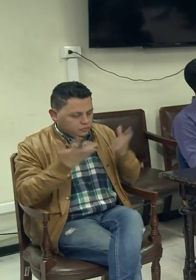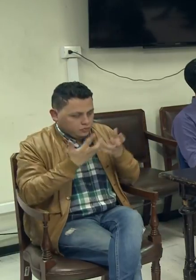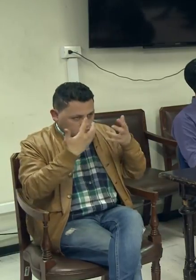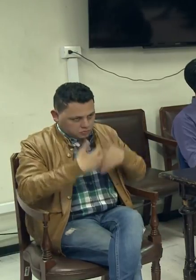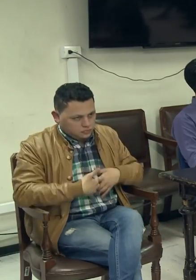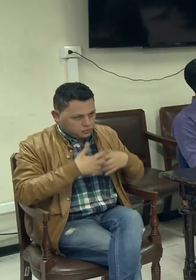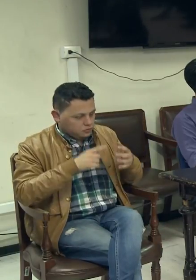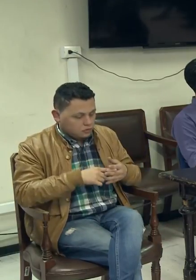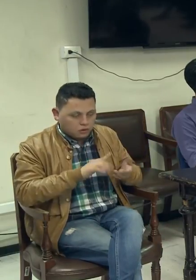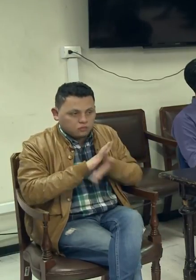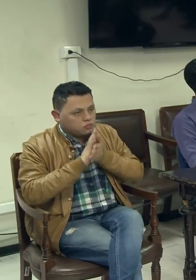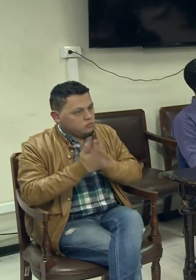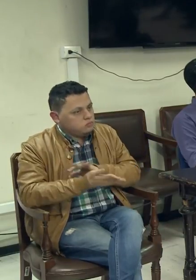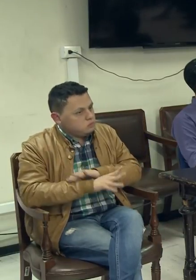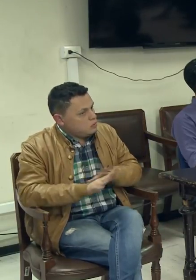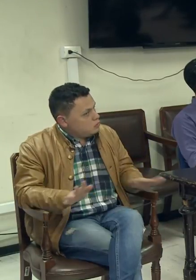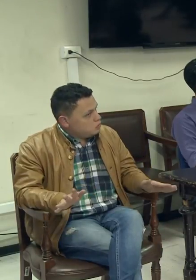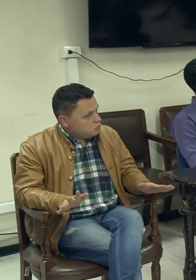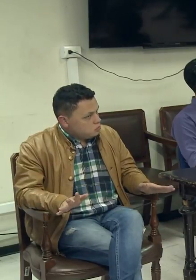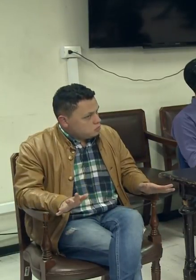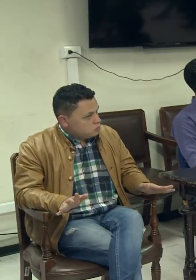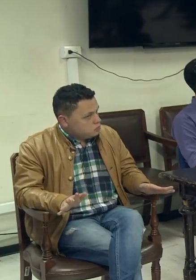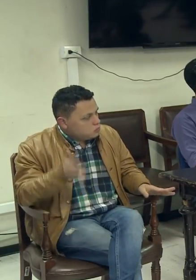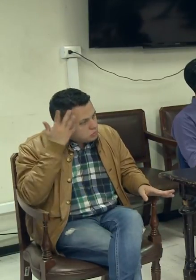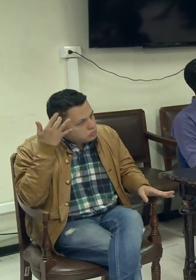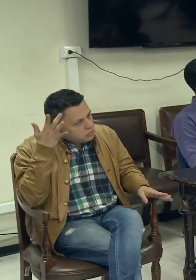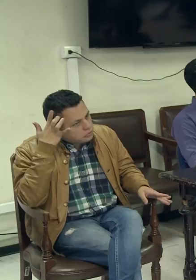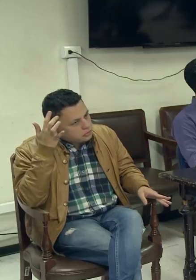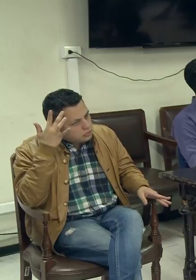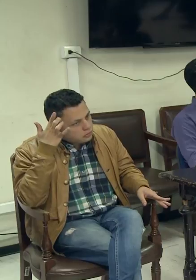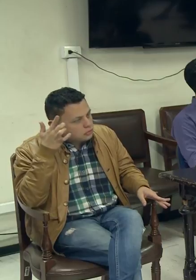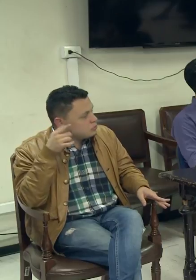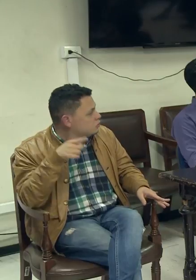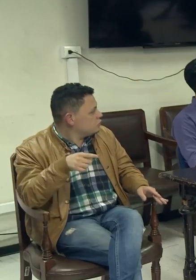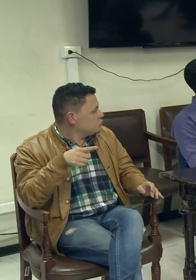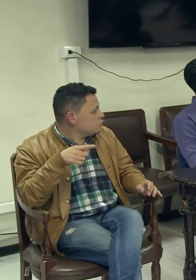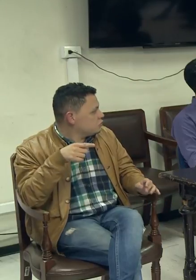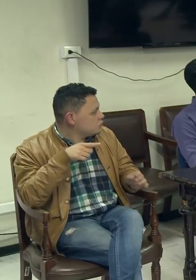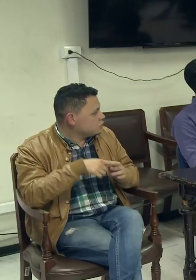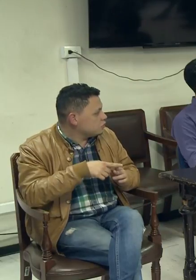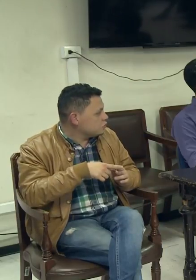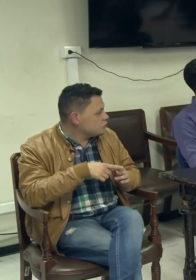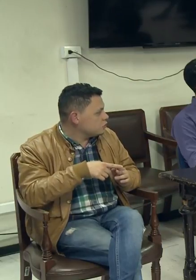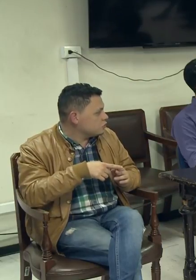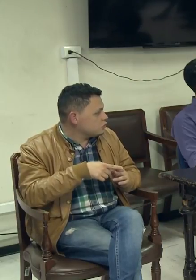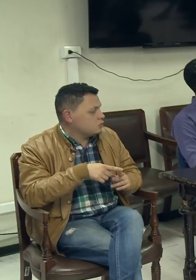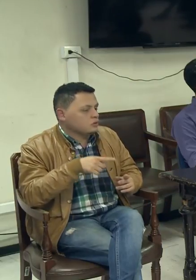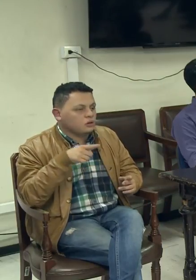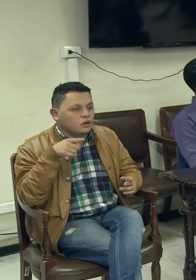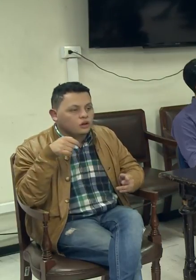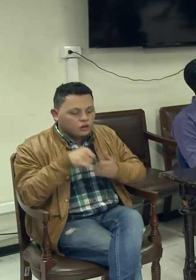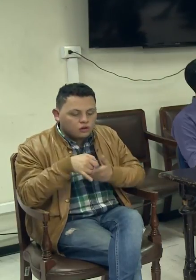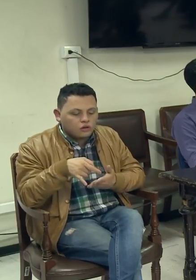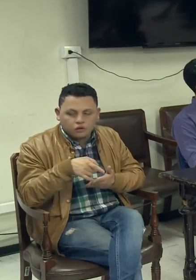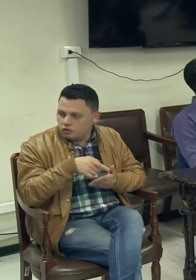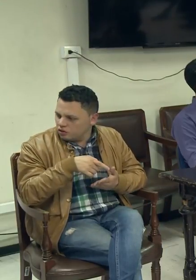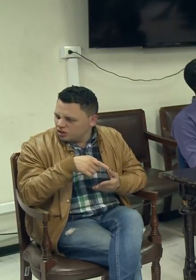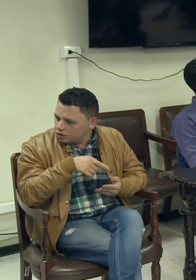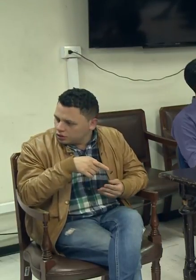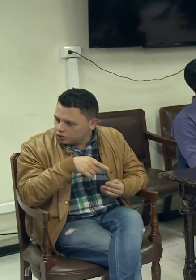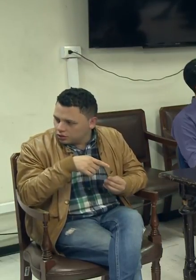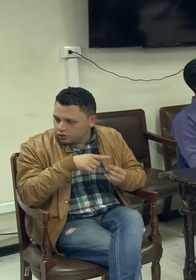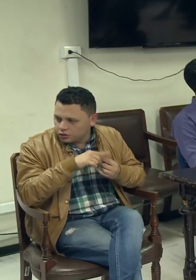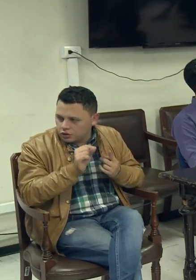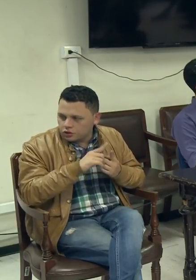industria en Argentina se acabó. Se acabó. ¿Por qué? Porque la soya transgénica se ha comido Argentina. Se ha comido hasta